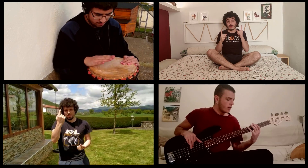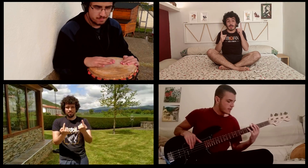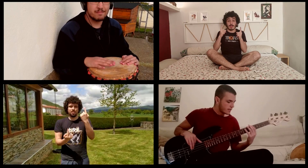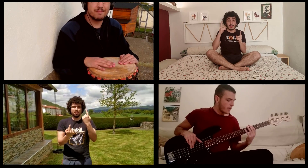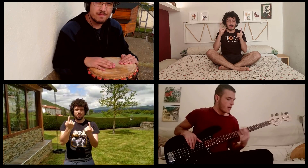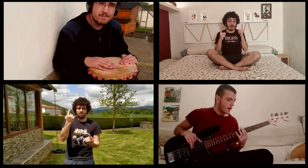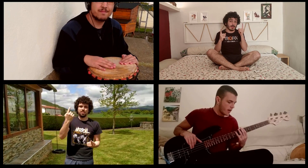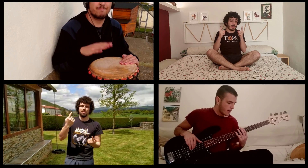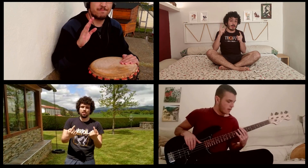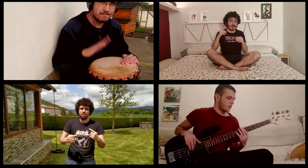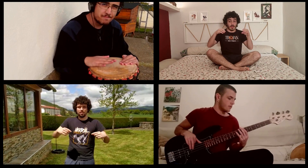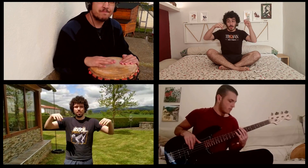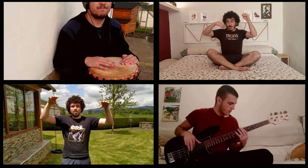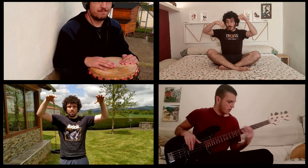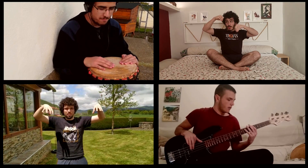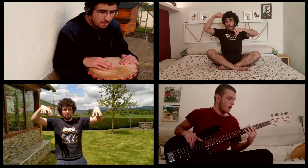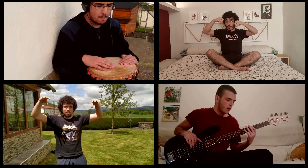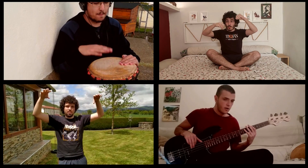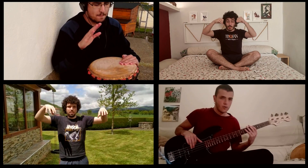noiz nahi ere